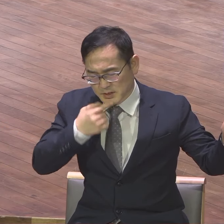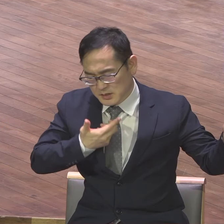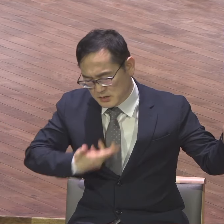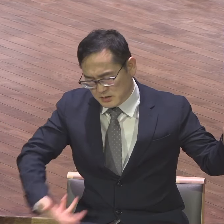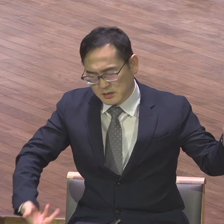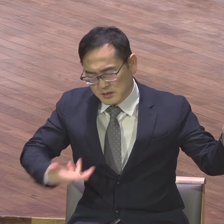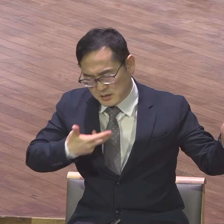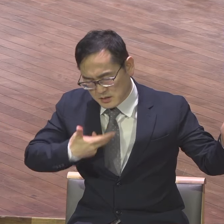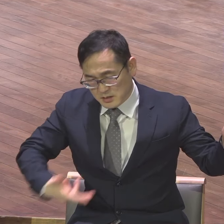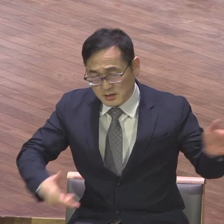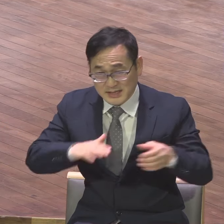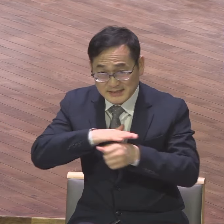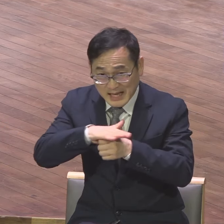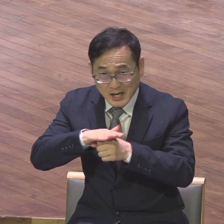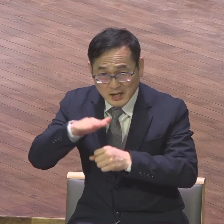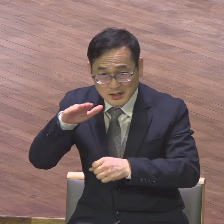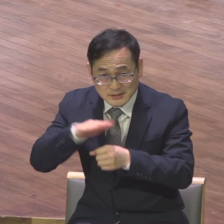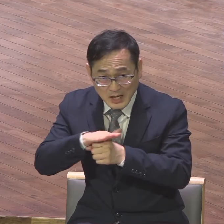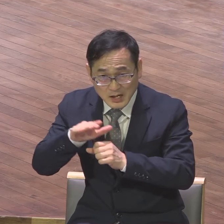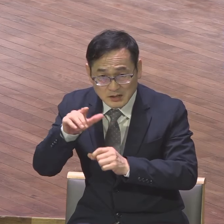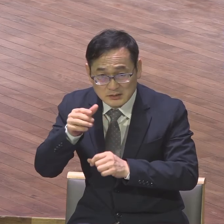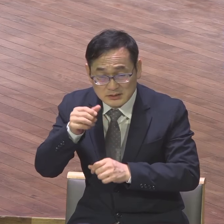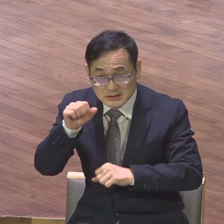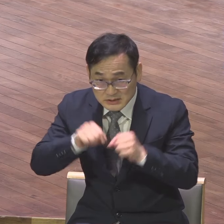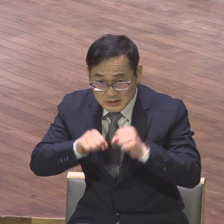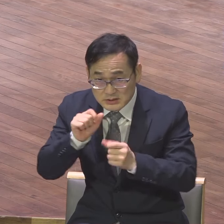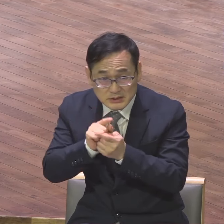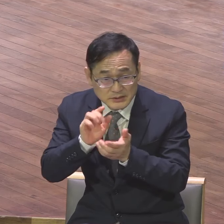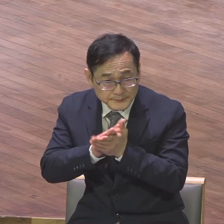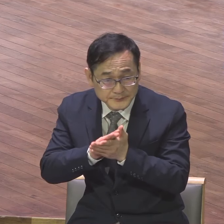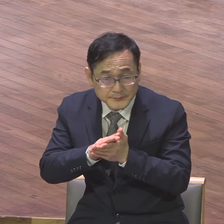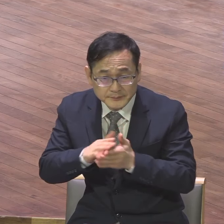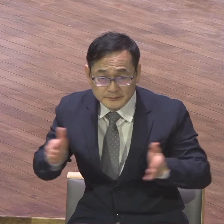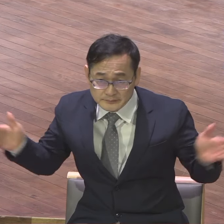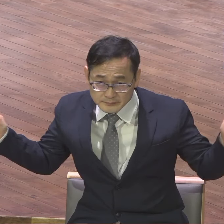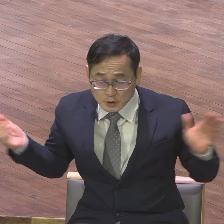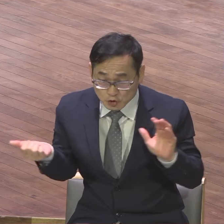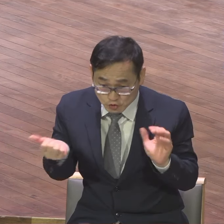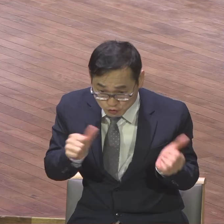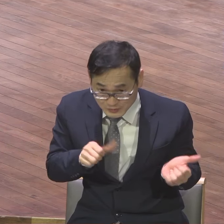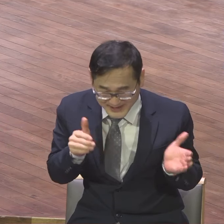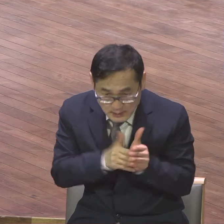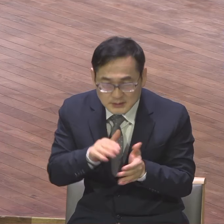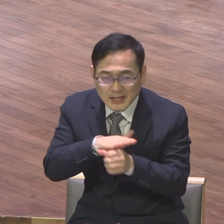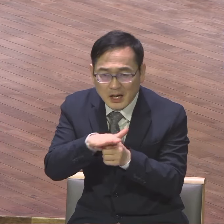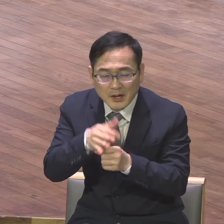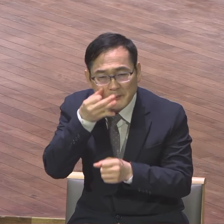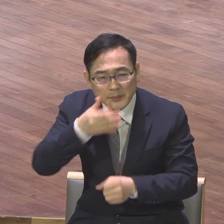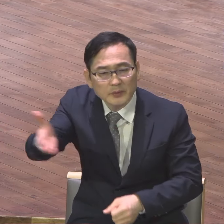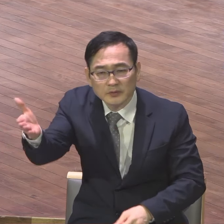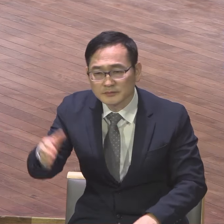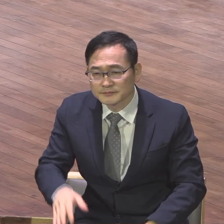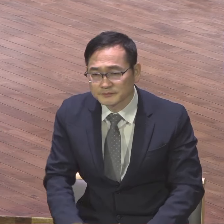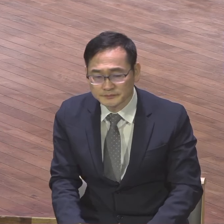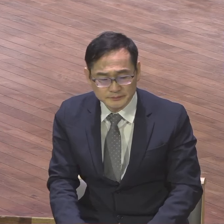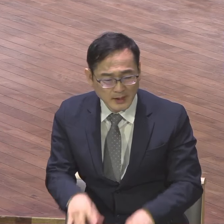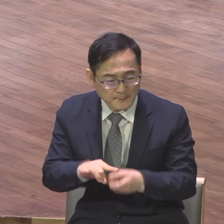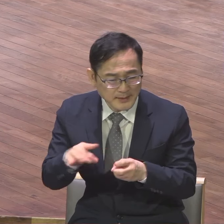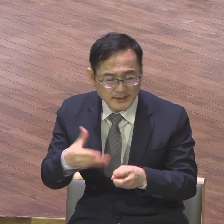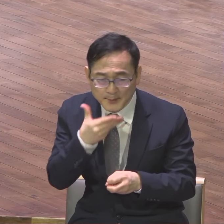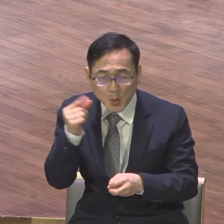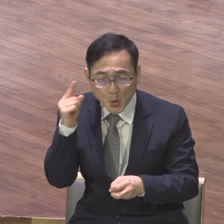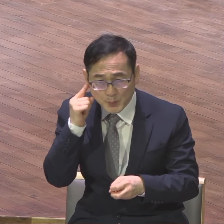우리를 얼마나 사랑하는가를 몸소 보여줬어요. 마태복음 22장 34절로 40절에